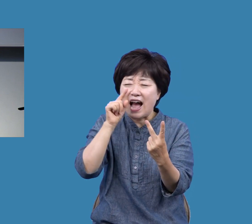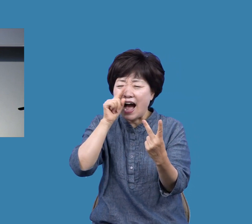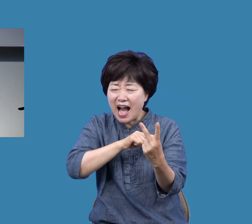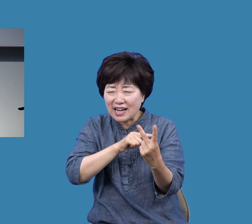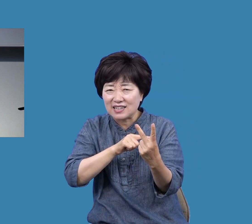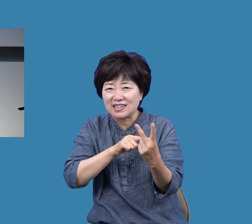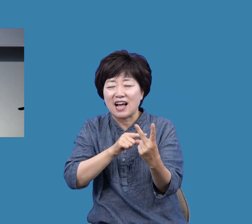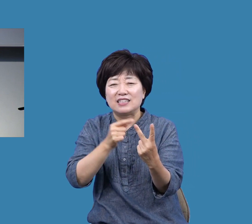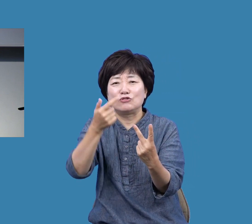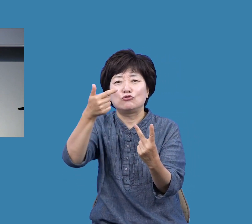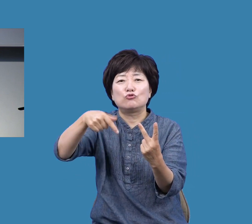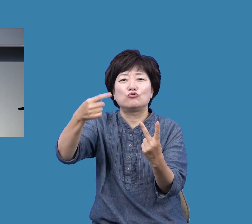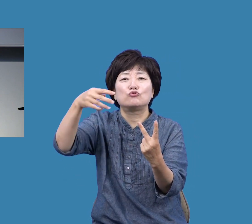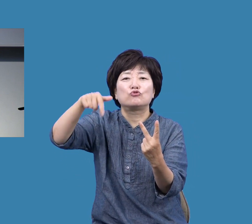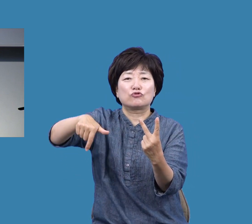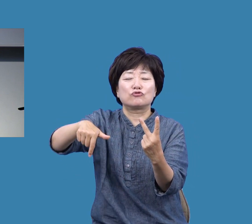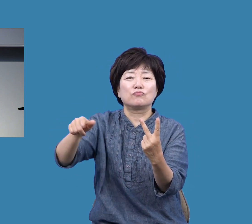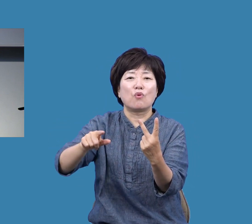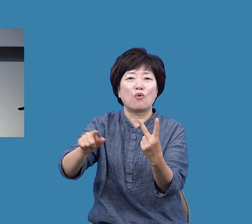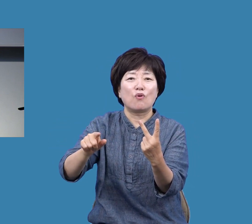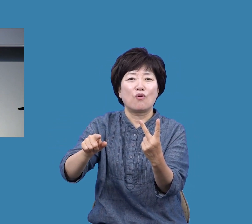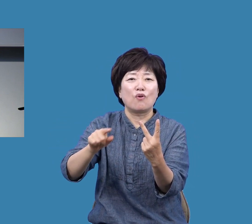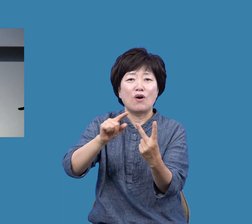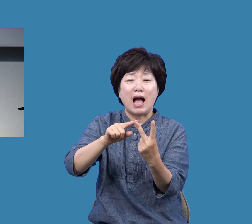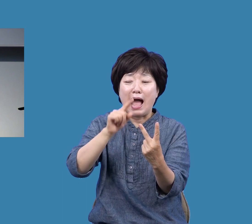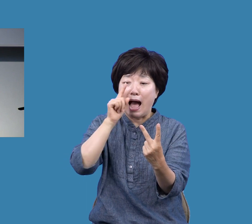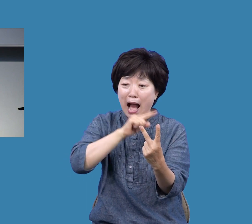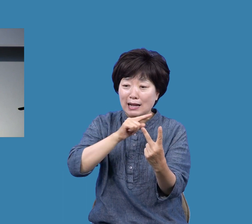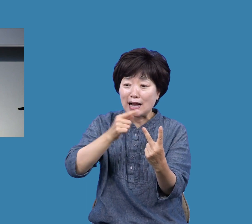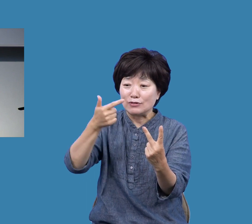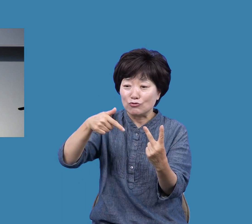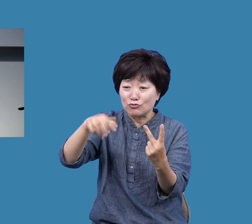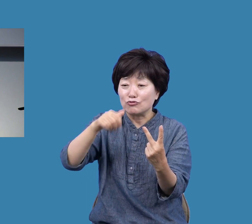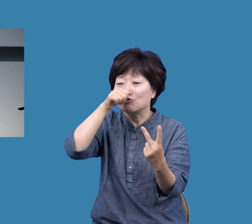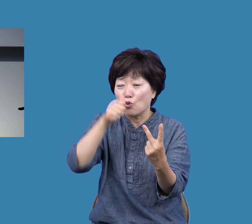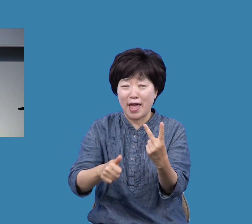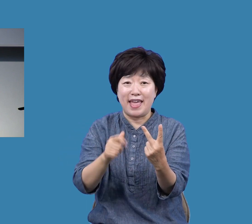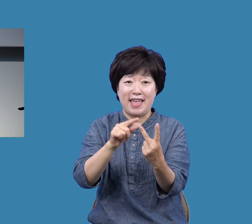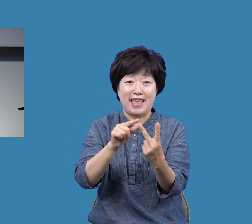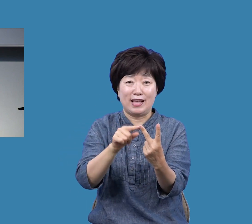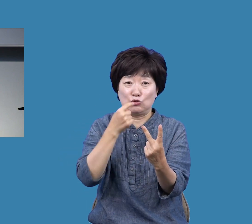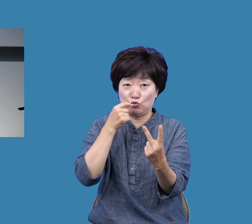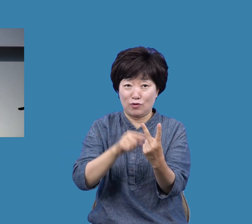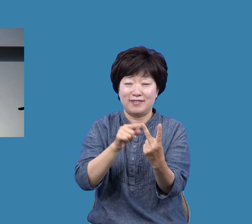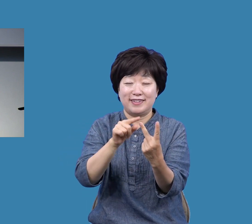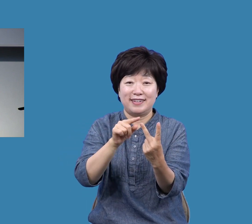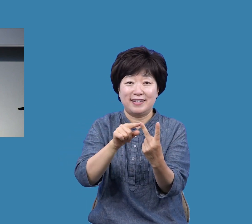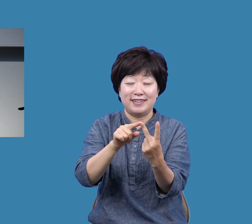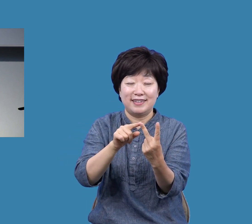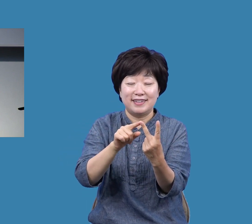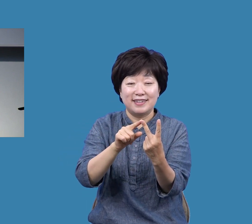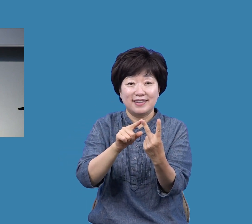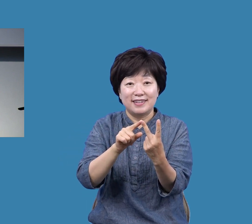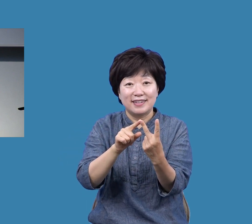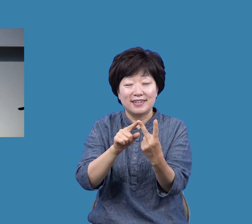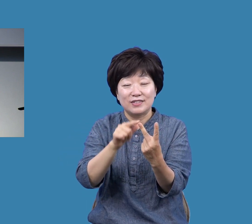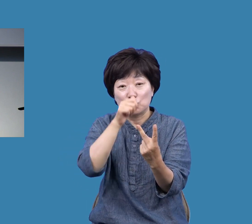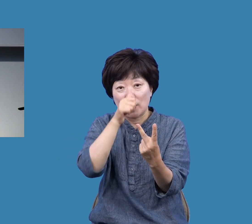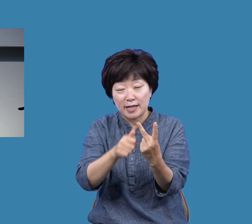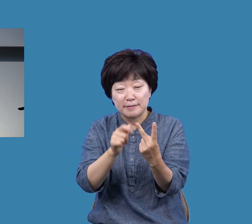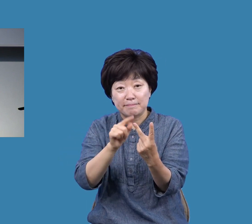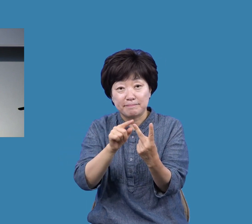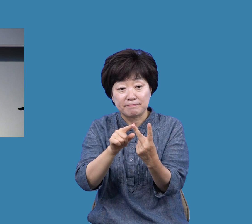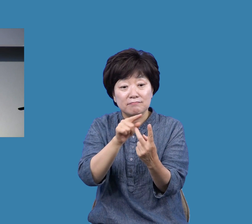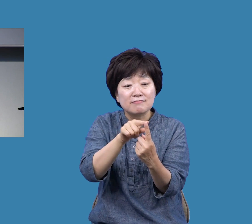찬 누룩은 뭐겠어요? 악의에 찬 누룩은 쉽습니다. 그럼 뭐 죄에 대한 얘기겠죠. 예, 악의에 찬 누룩은 죄에 대한 얘기일